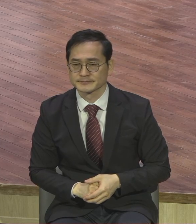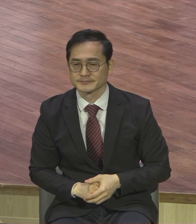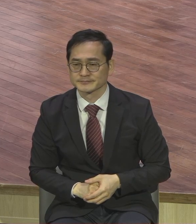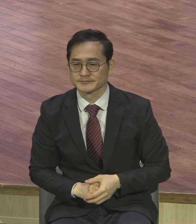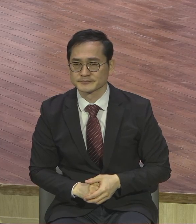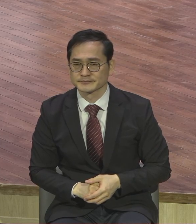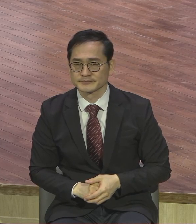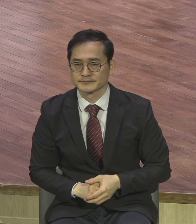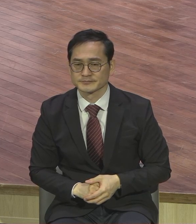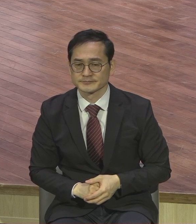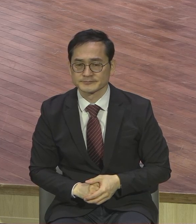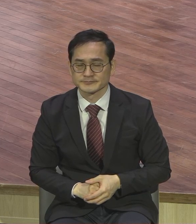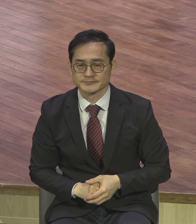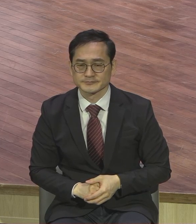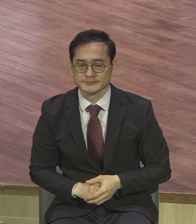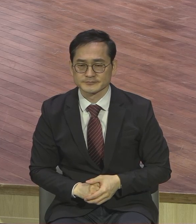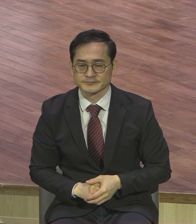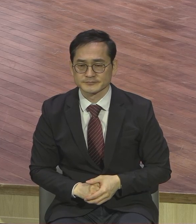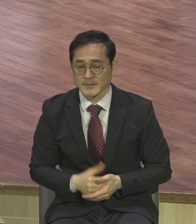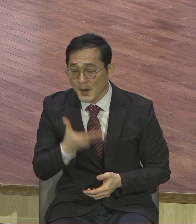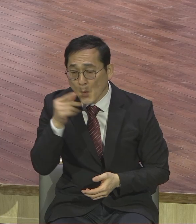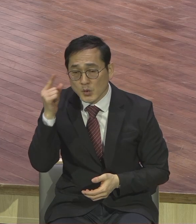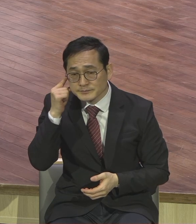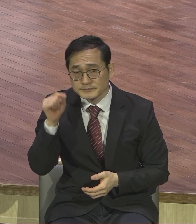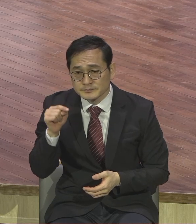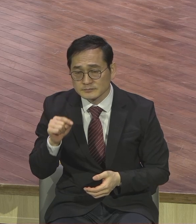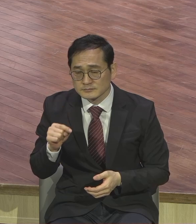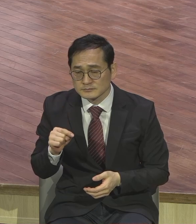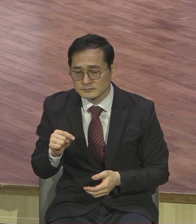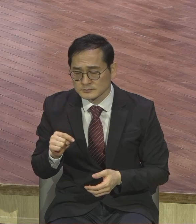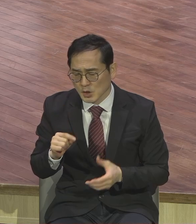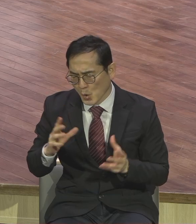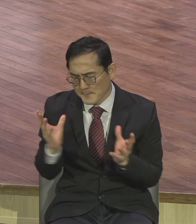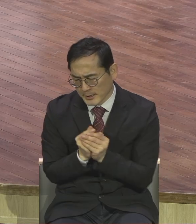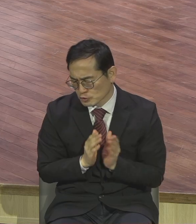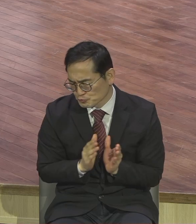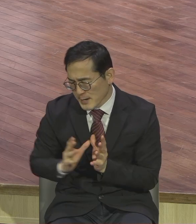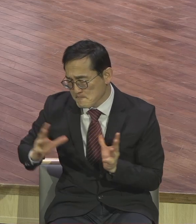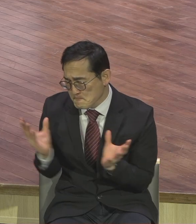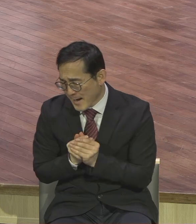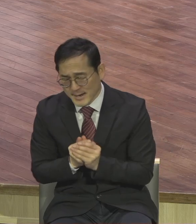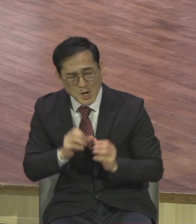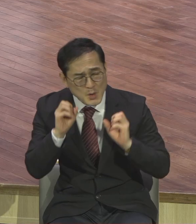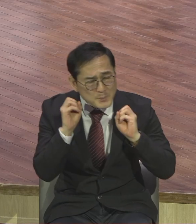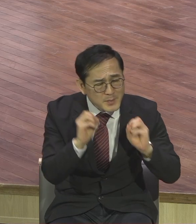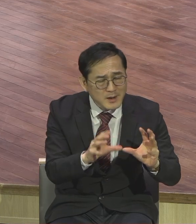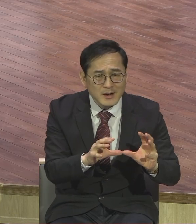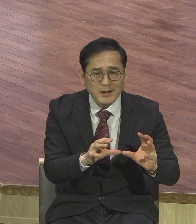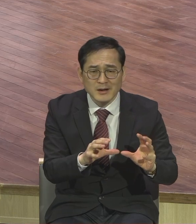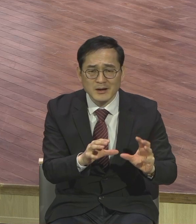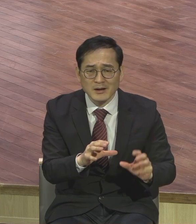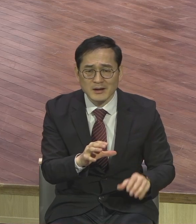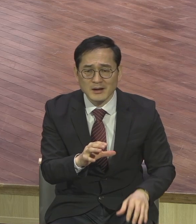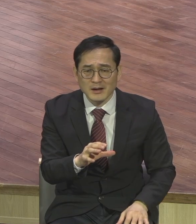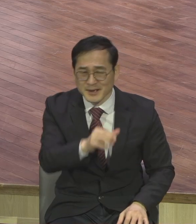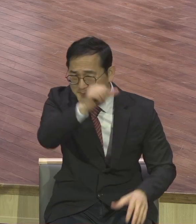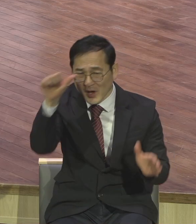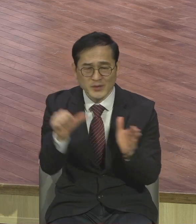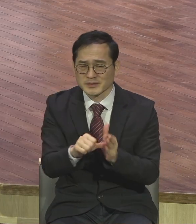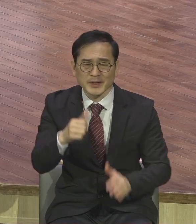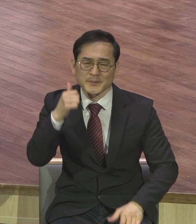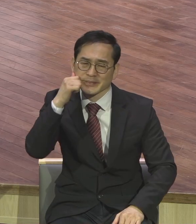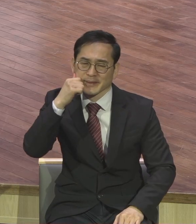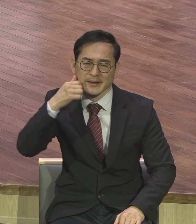내가 그릇을 준비해서 복음을 증거하겠다 이런 생각하는 사람 많아요. 평생